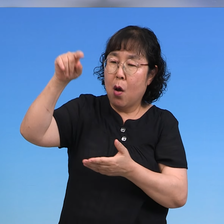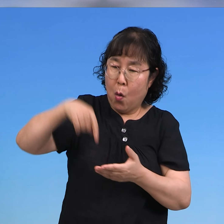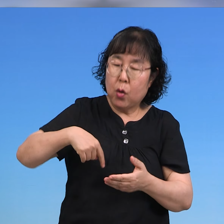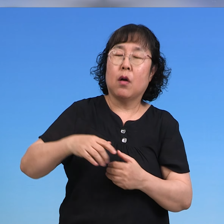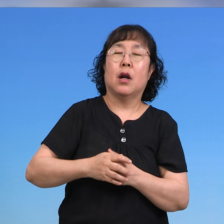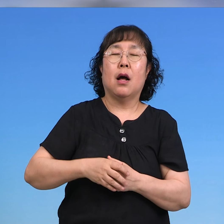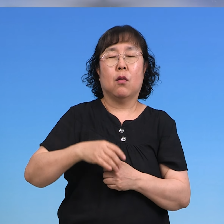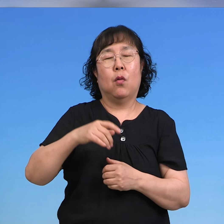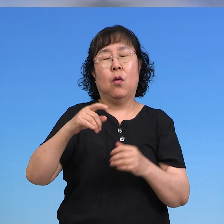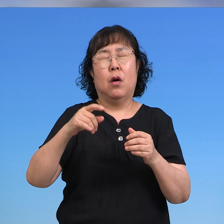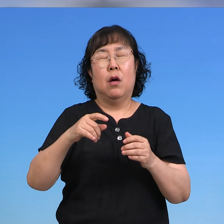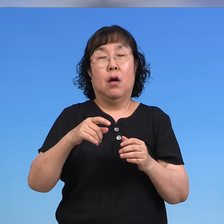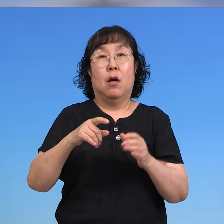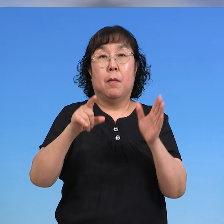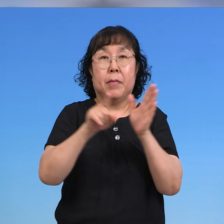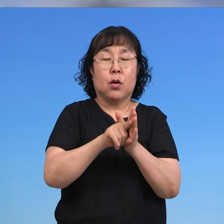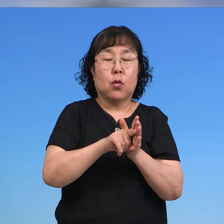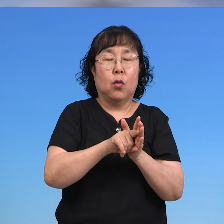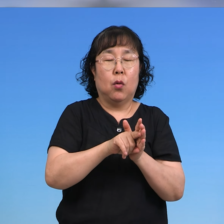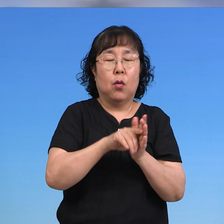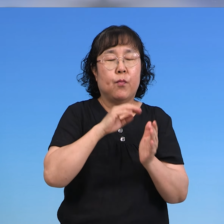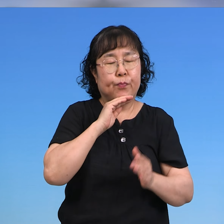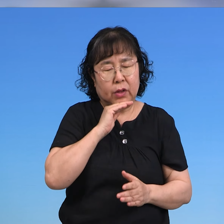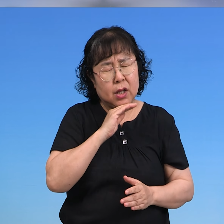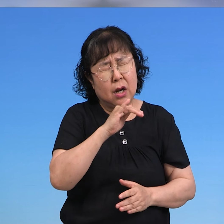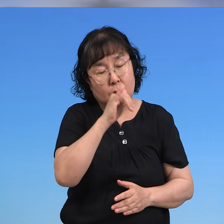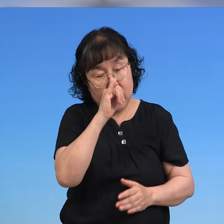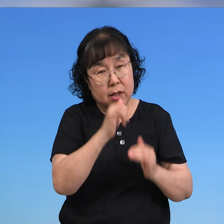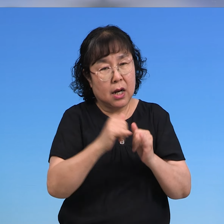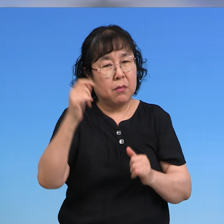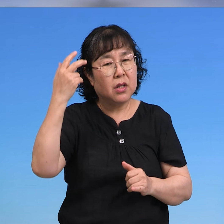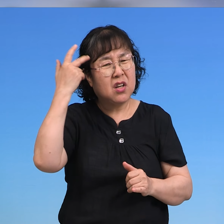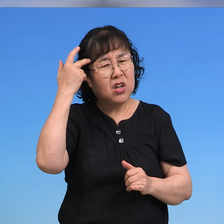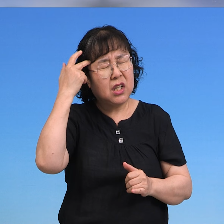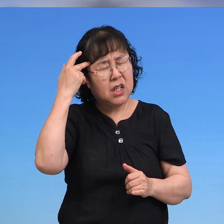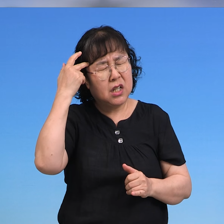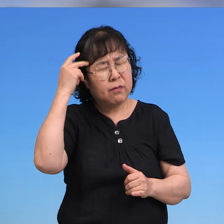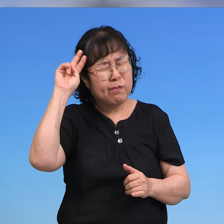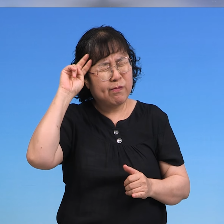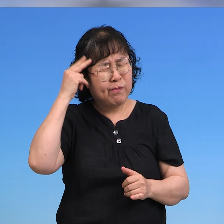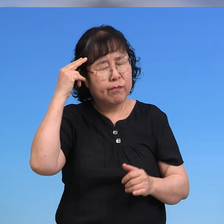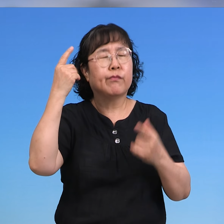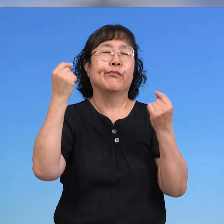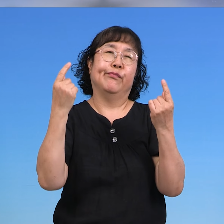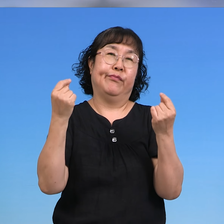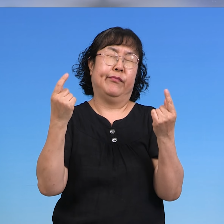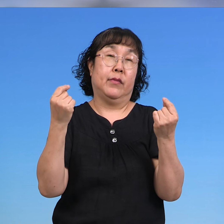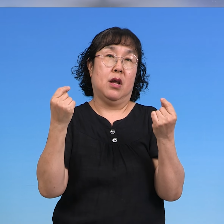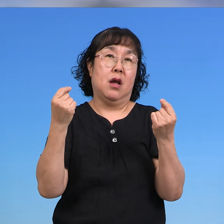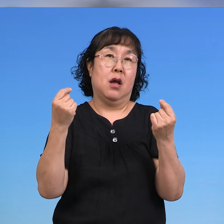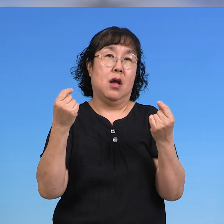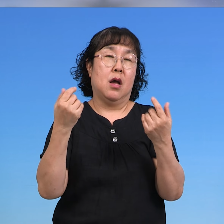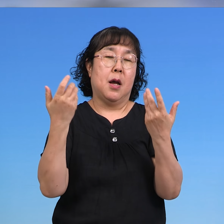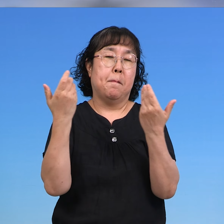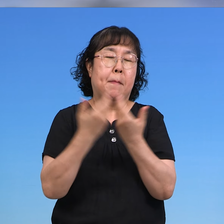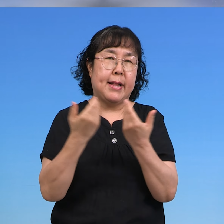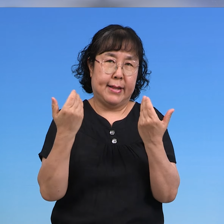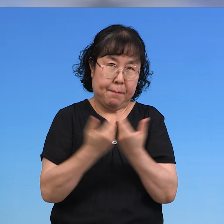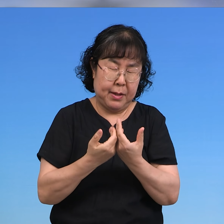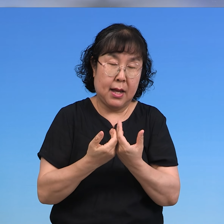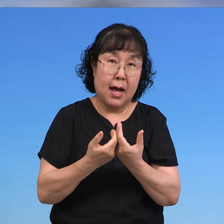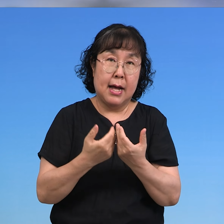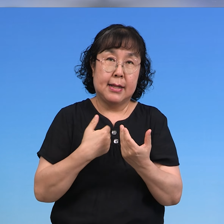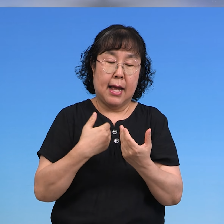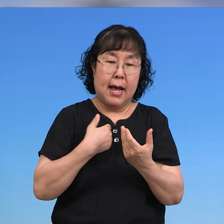그건 광신자예요. 그건 그 치료를 좀 받아야 되는 사람이에요. 반대죠. 완전 반대죠. 내가